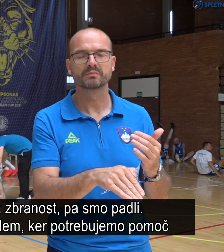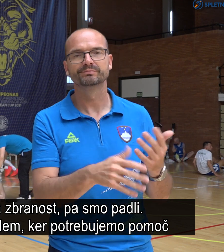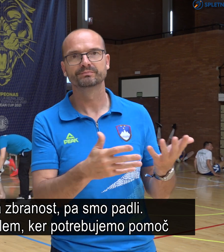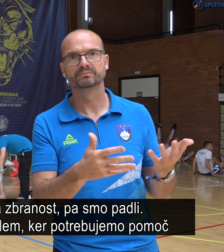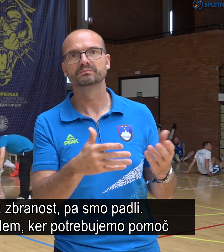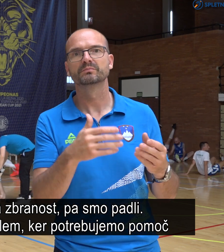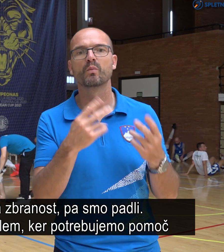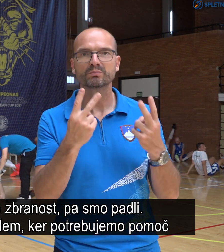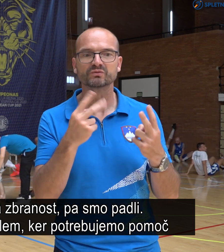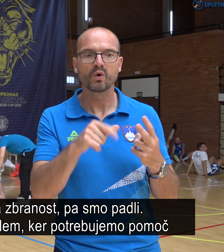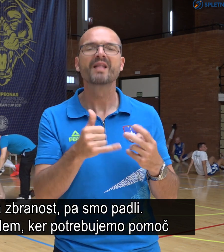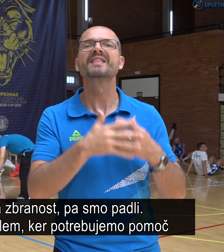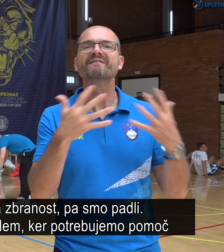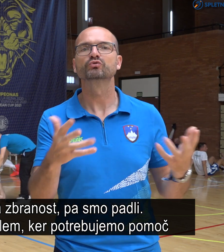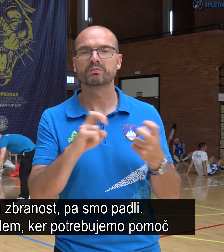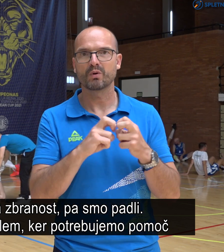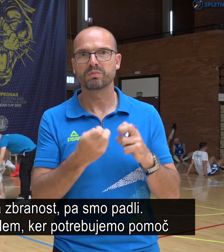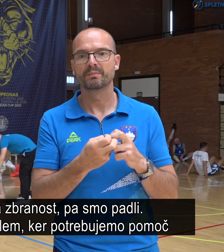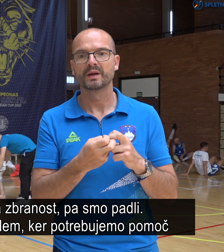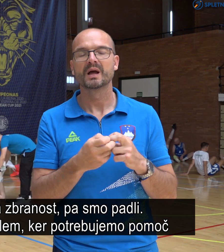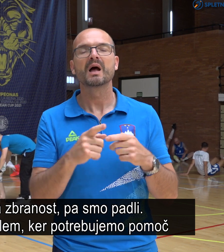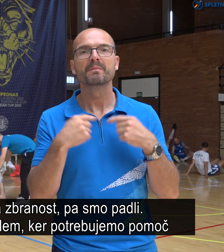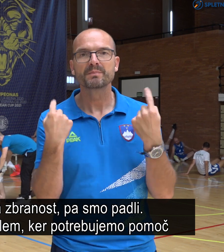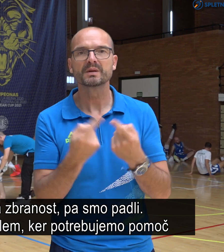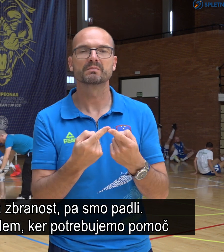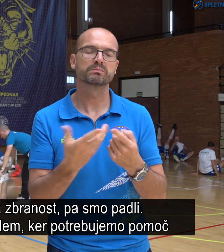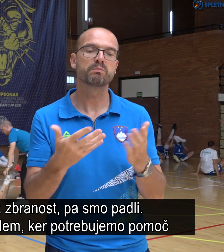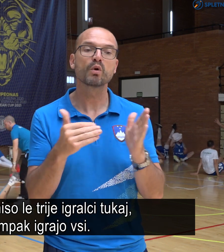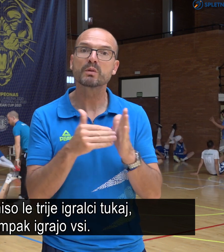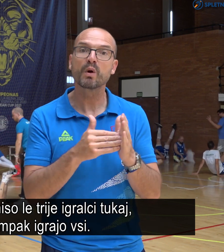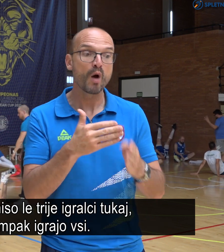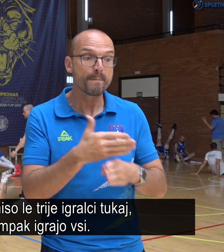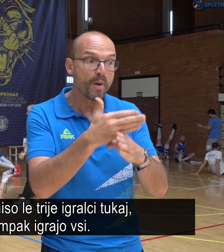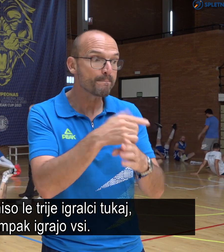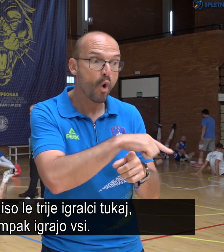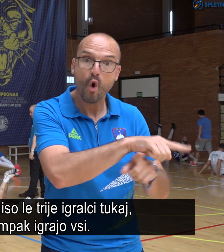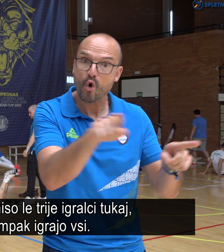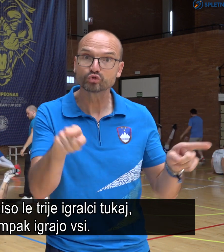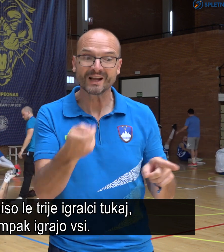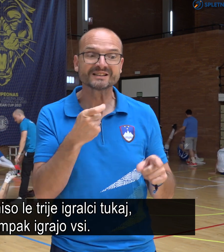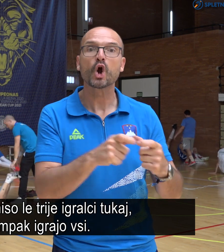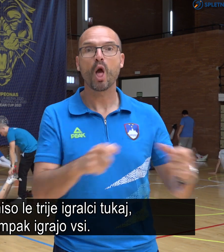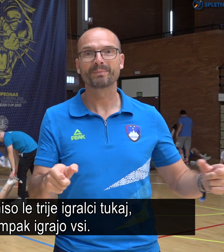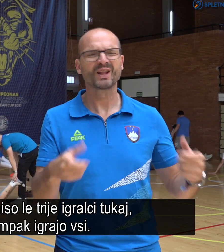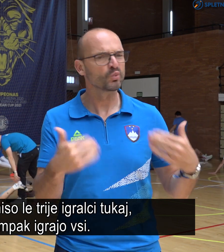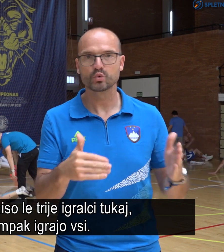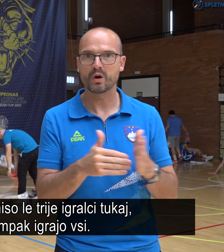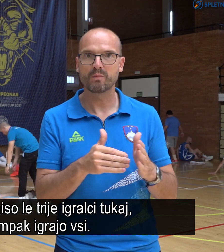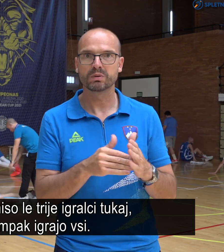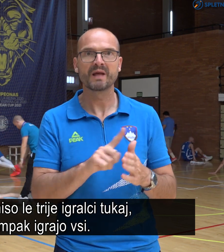tukaj največji problem, ker potrebujemo pomoč igralcev s klopi. Niso samo trije igralci